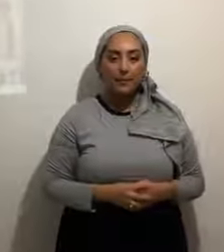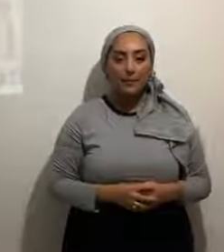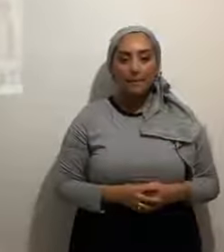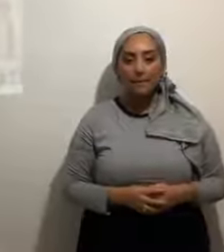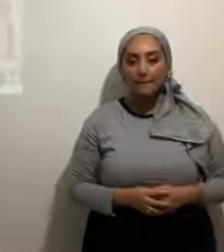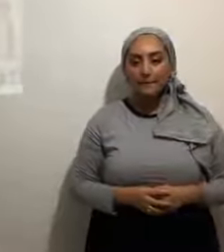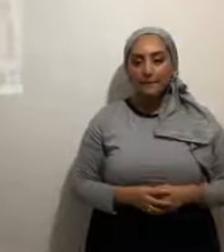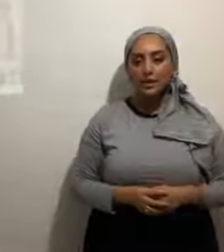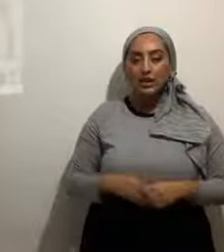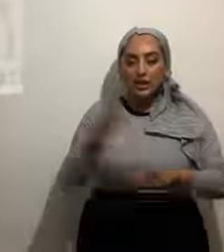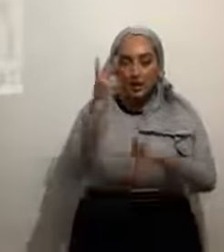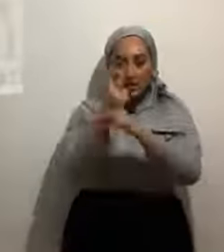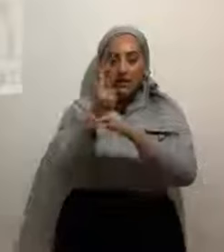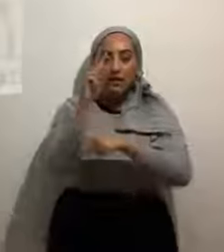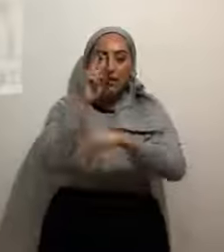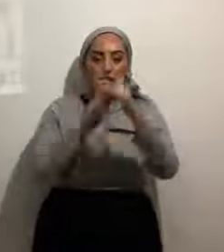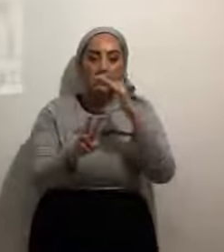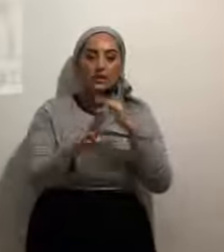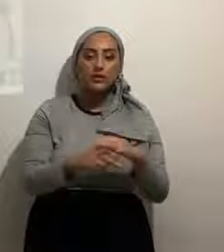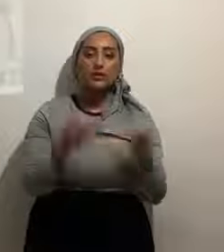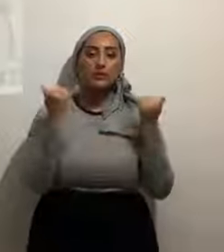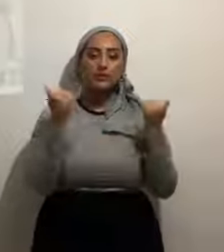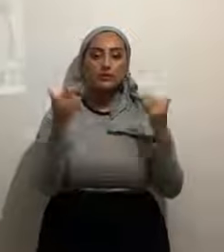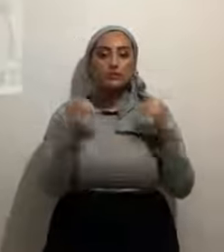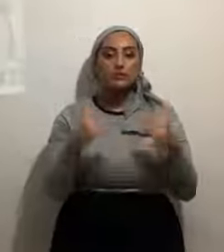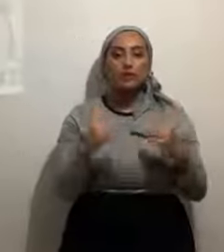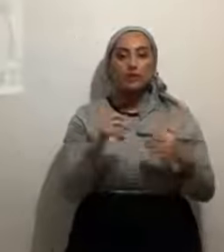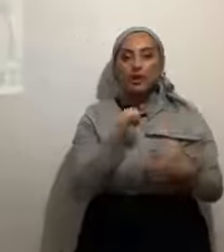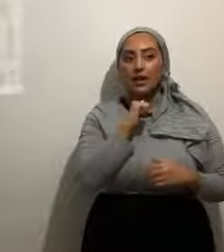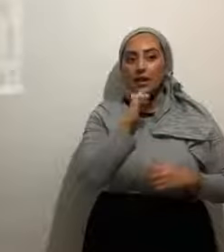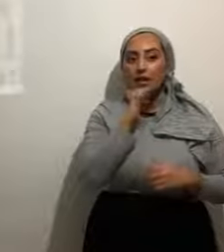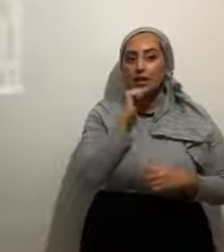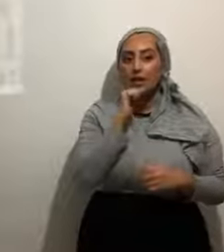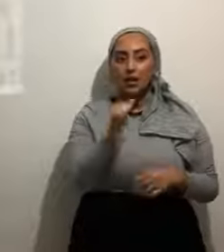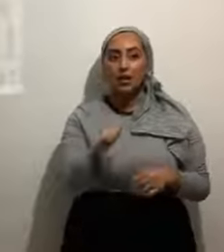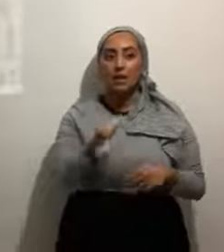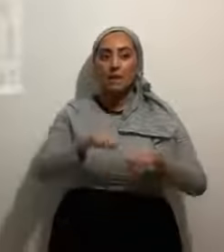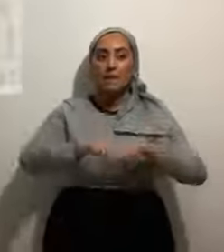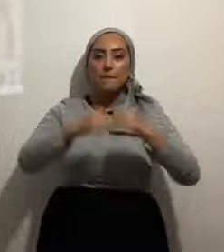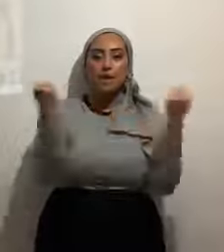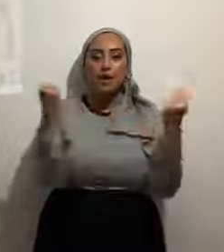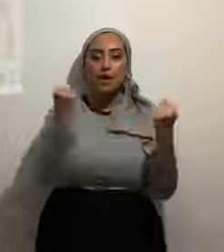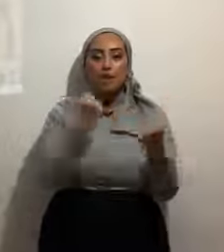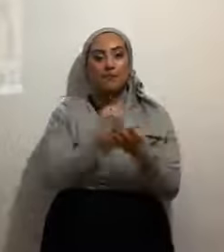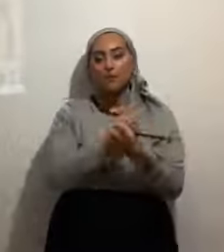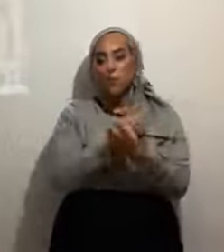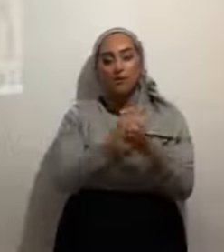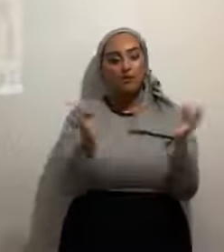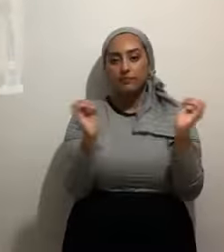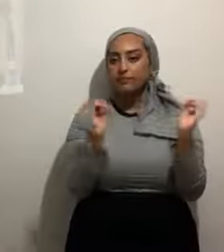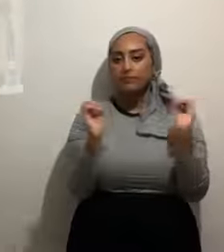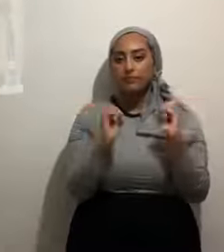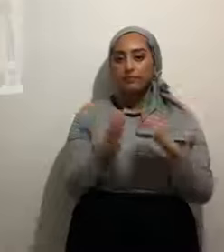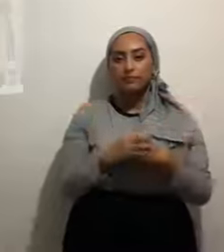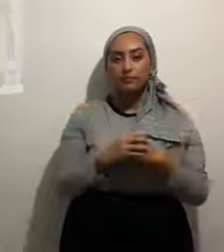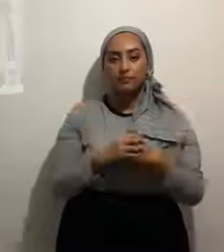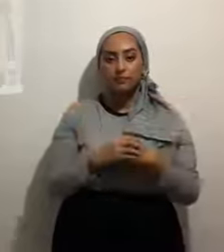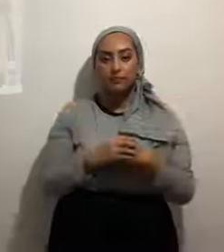Entonces cumplió esta profecía. Ahora, no quebraron sus huesos. Sobre eso tengo un estudio